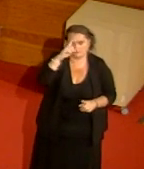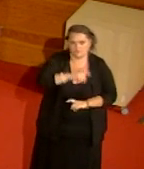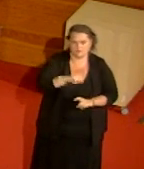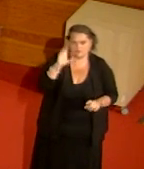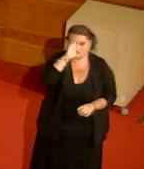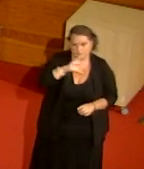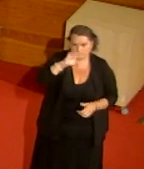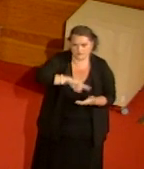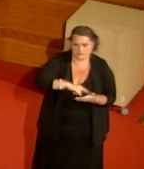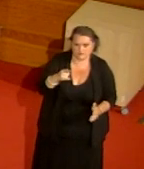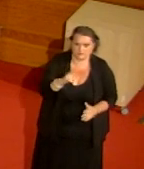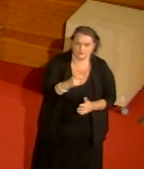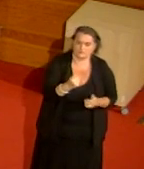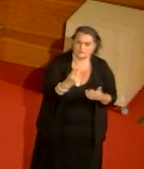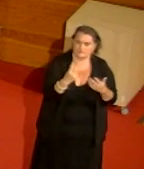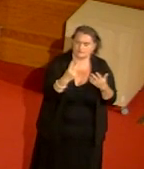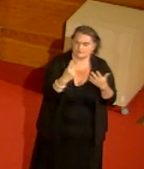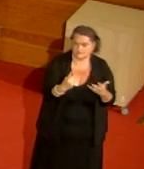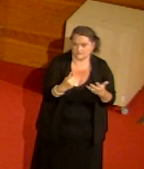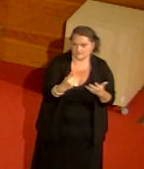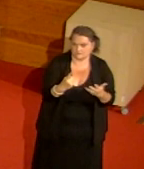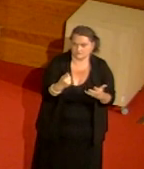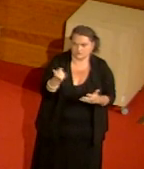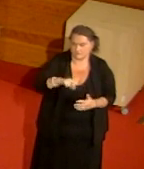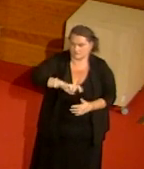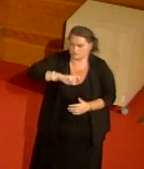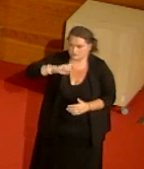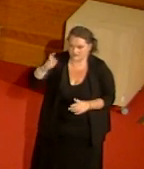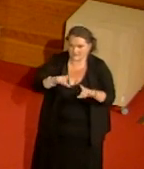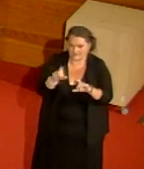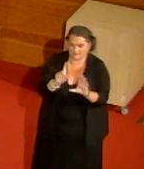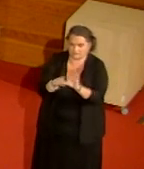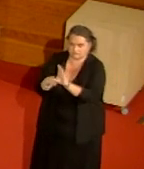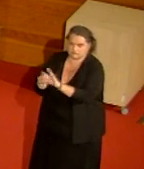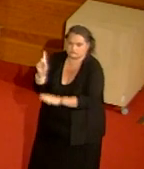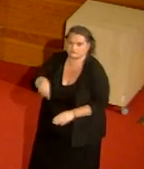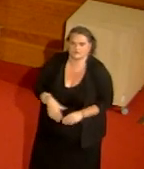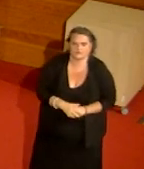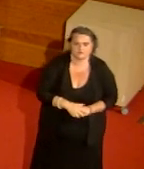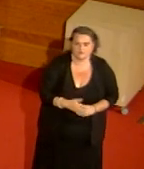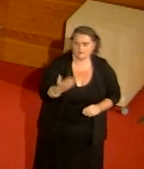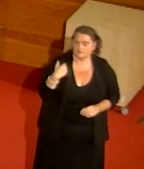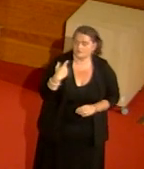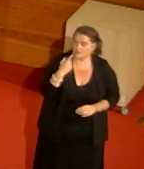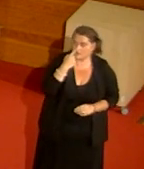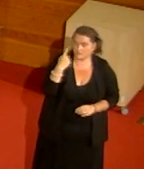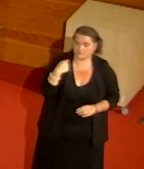tecnología en el año 2006 entre otras entidades 2022